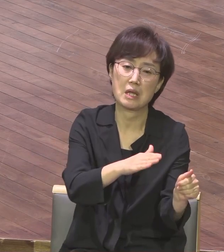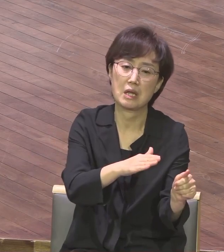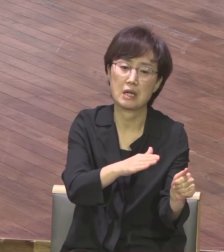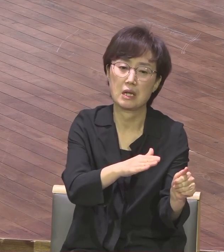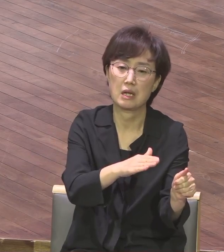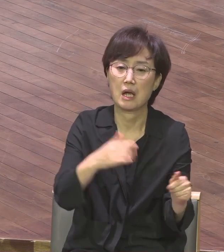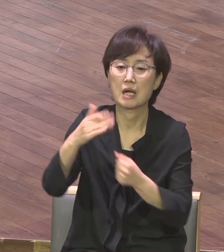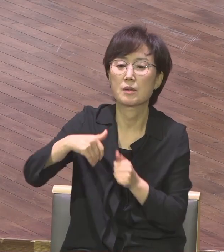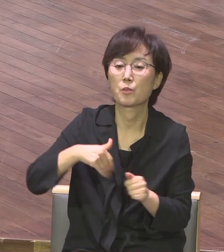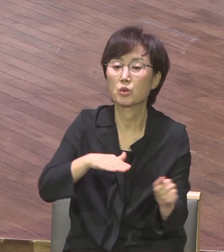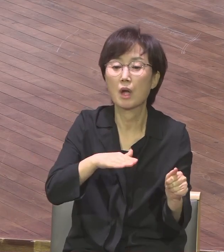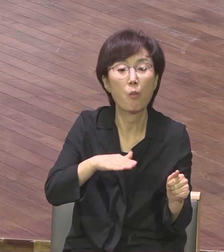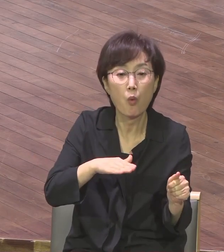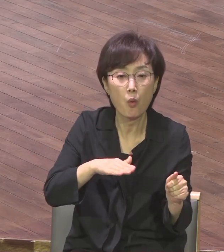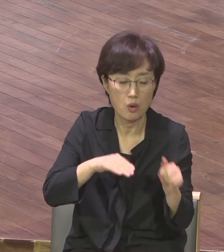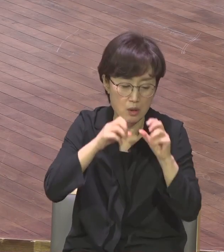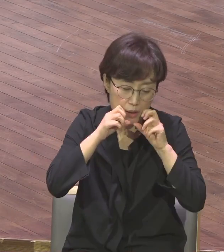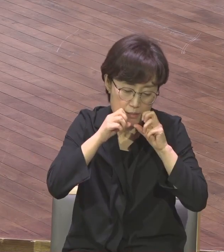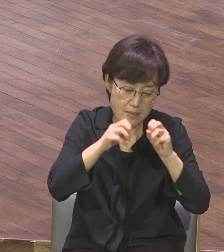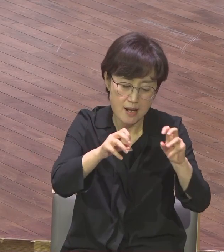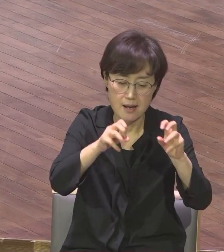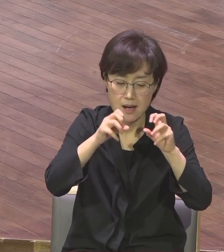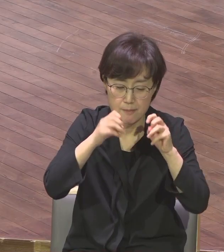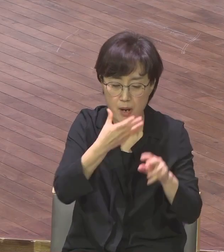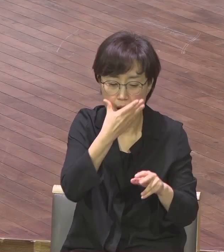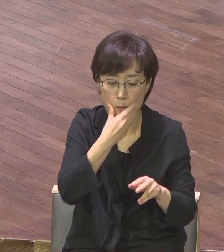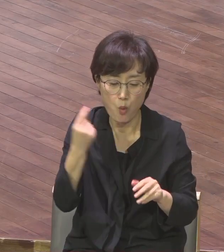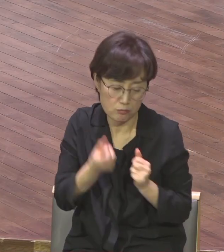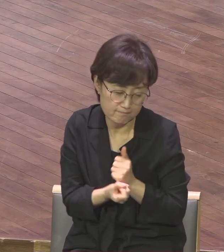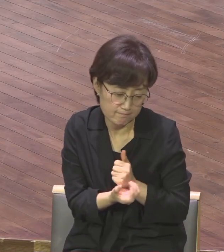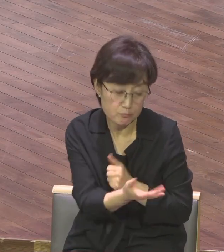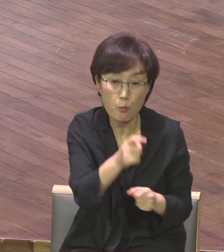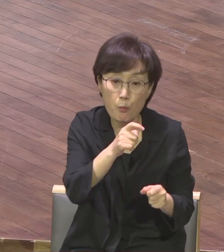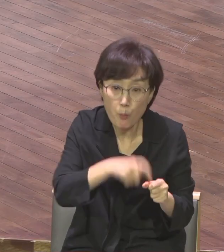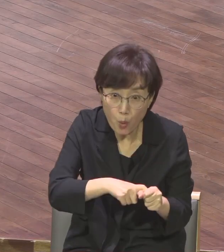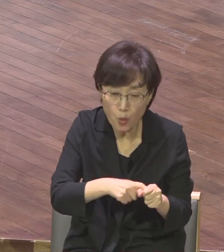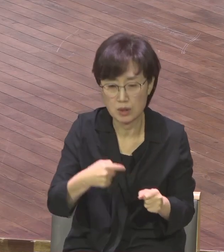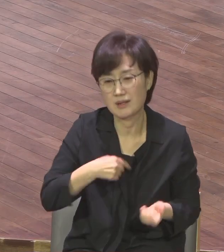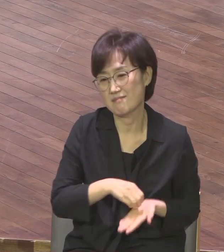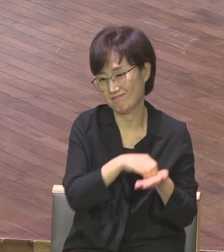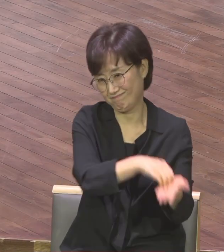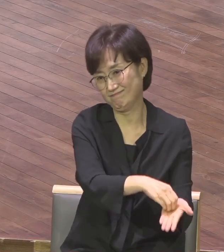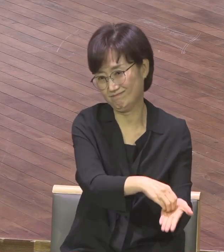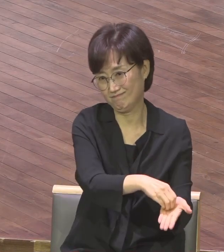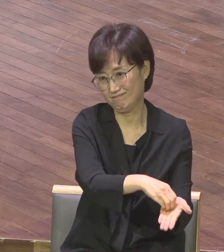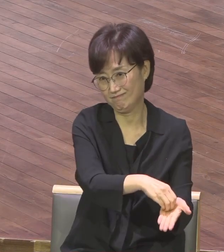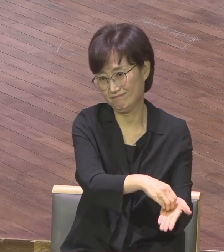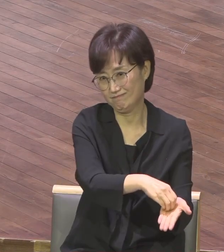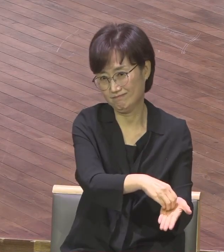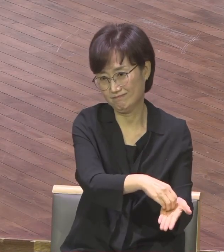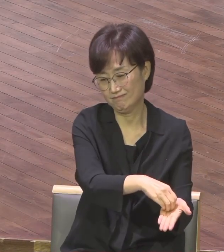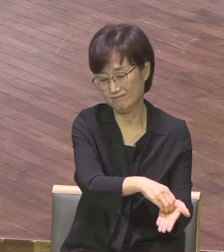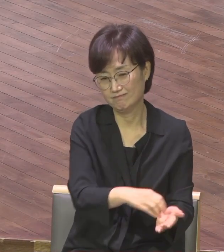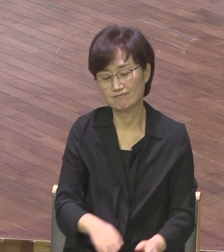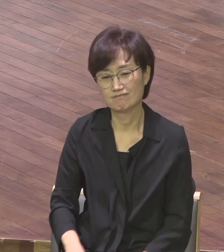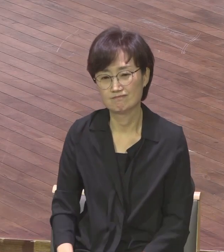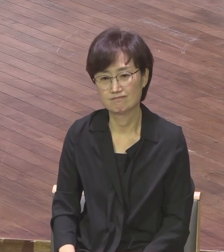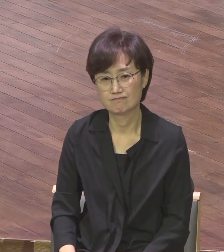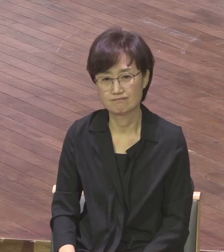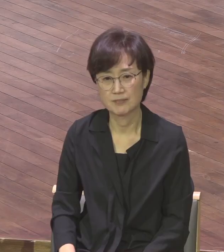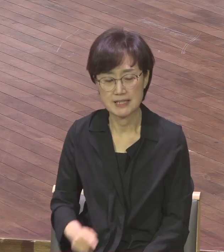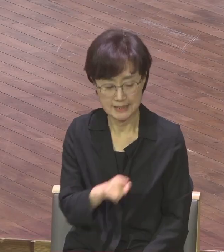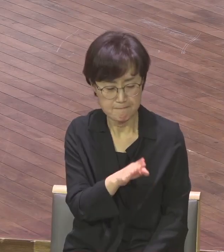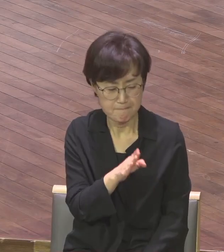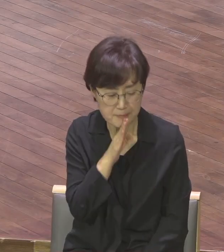복음을 정하고 복음의 영향력 입히라고 이 직장에 복음 전가하라고 나를 보내셔서 이게